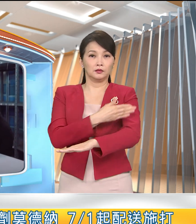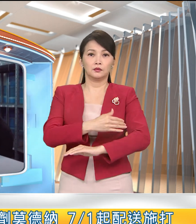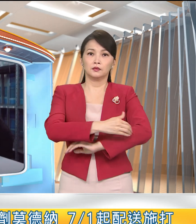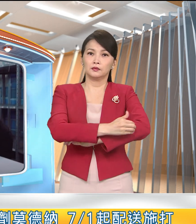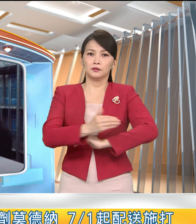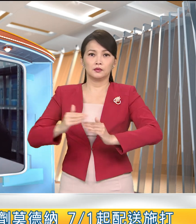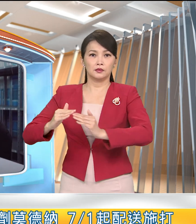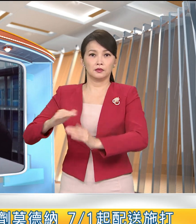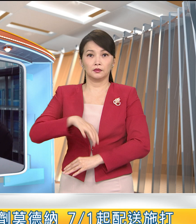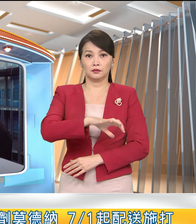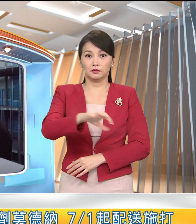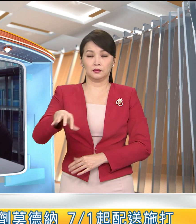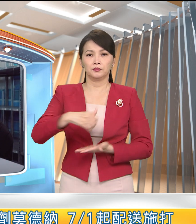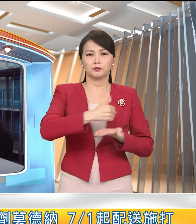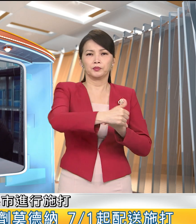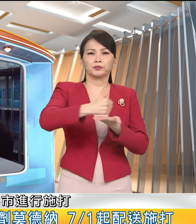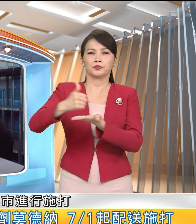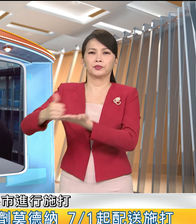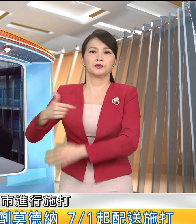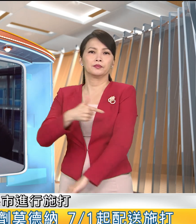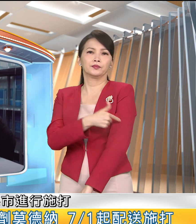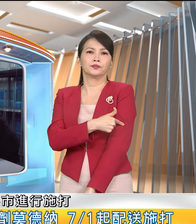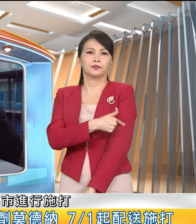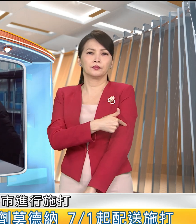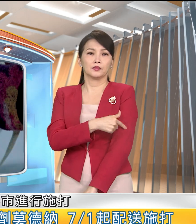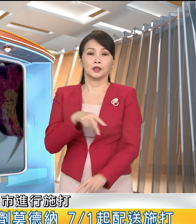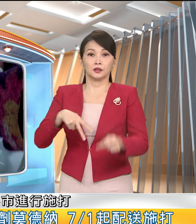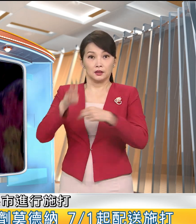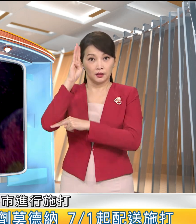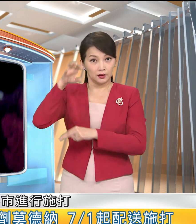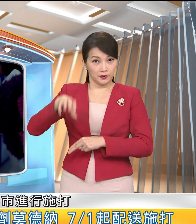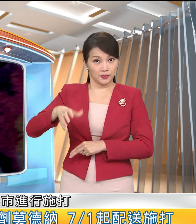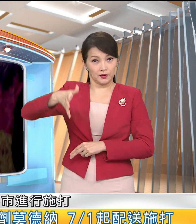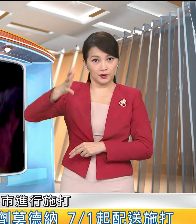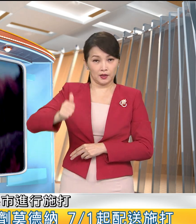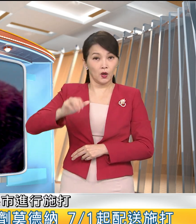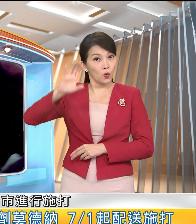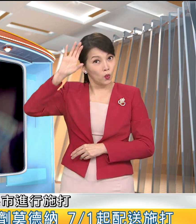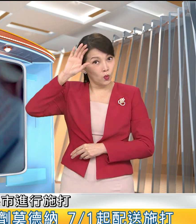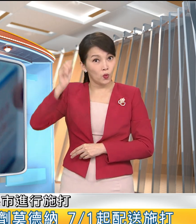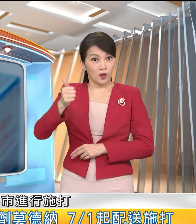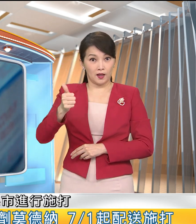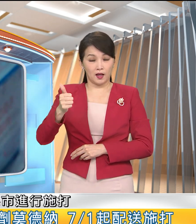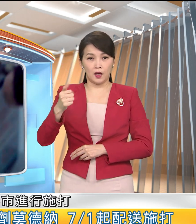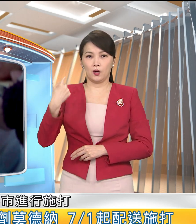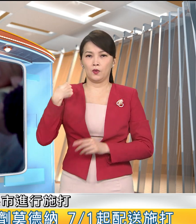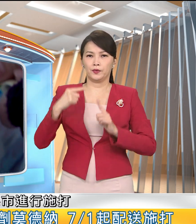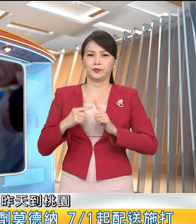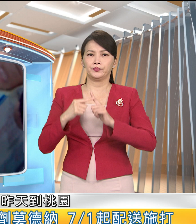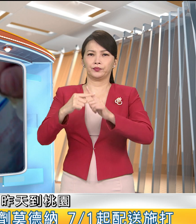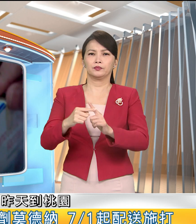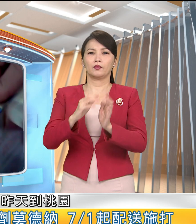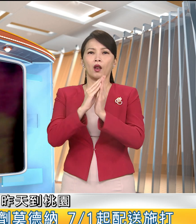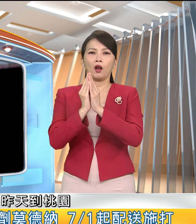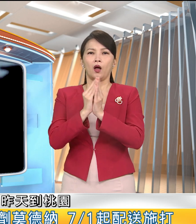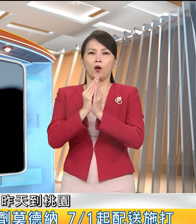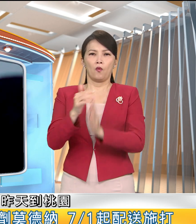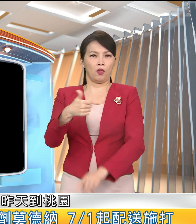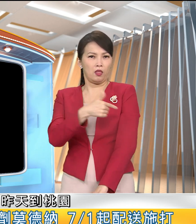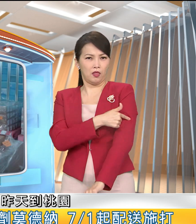将从7月1号起开始配送到各县市来进行施打。行政院长苏贞昌